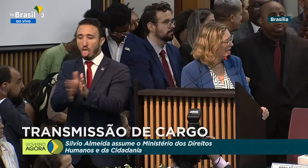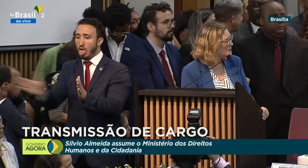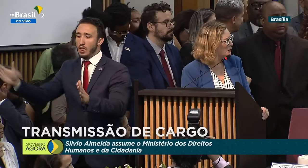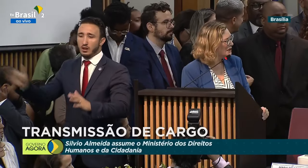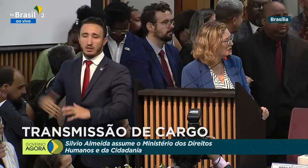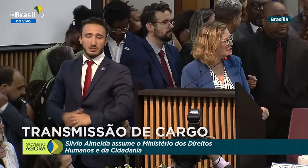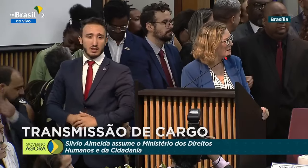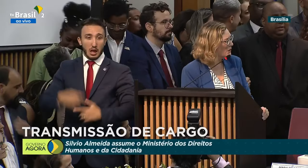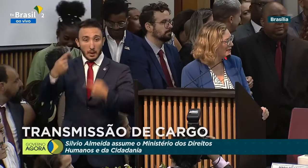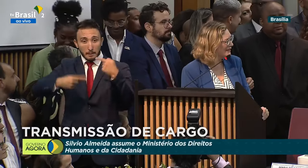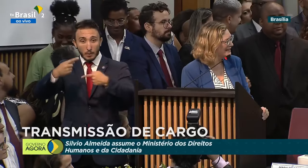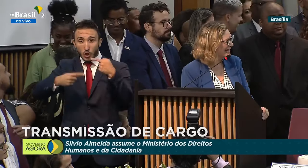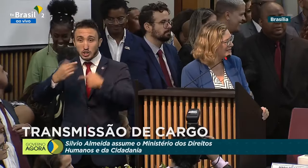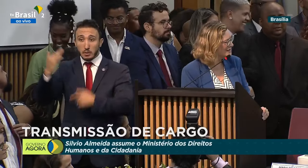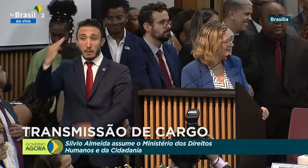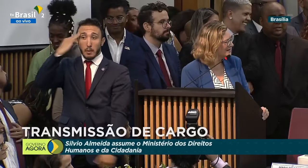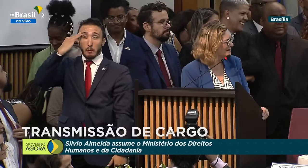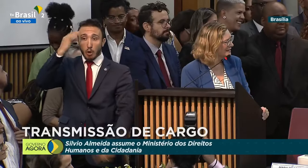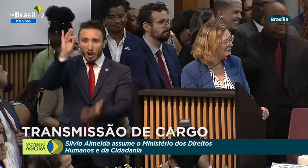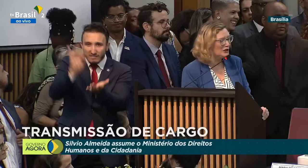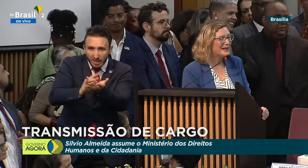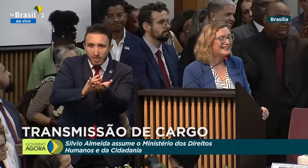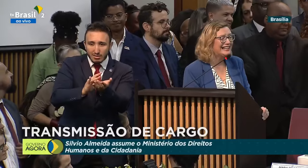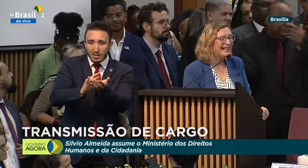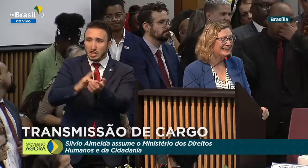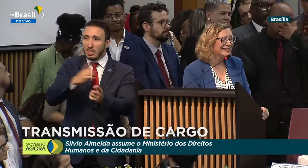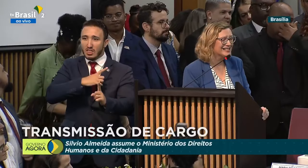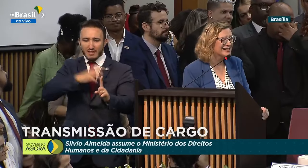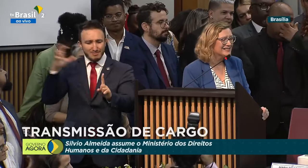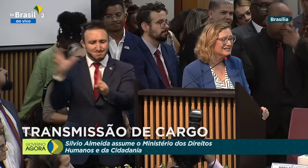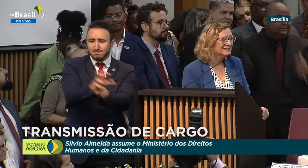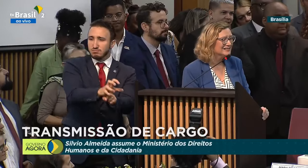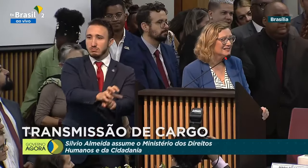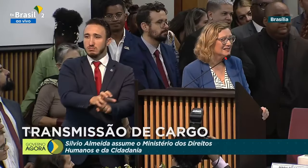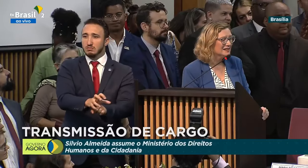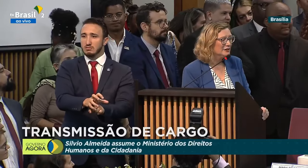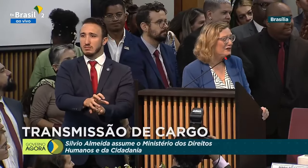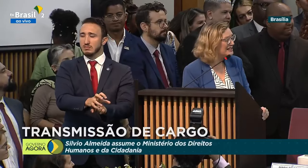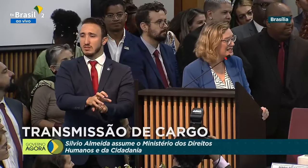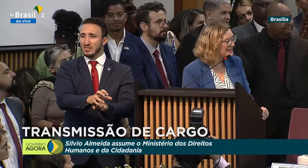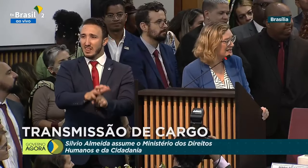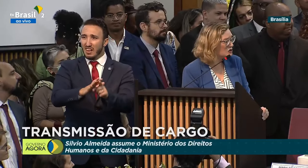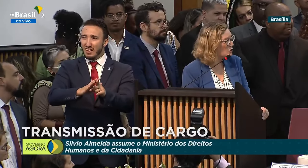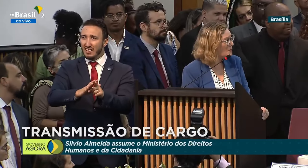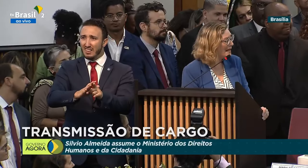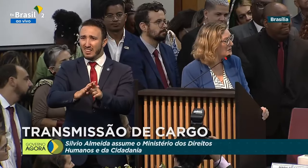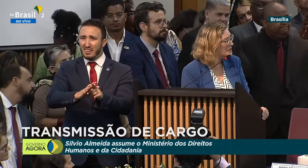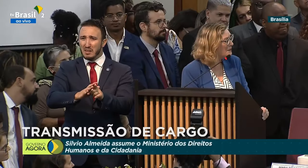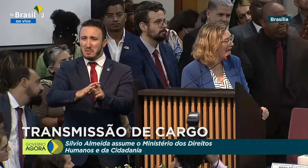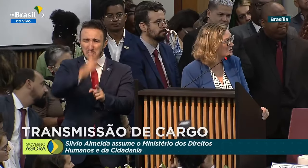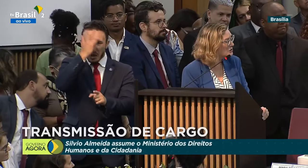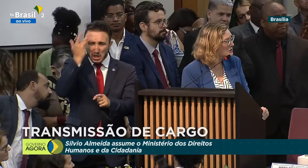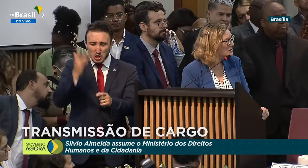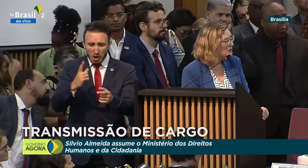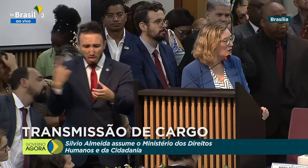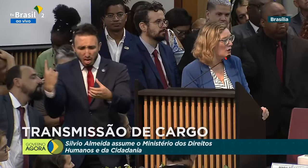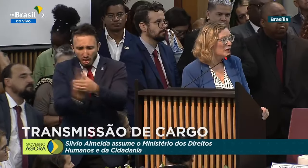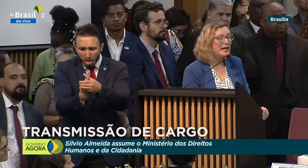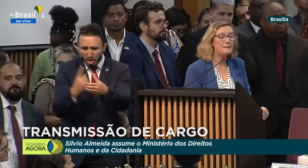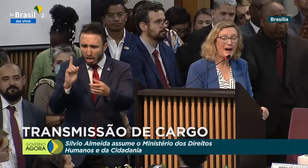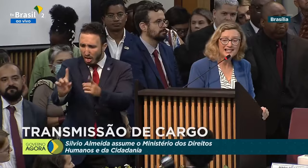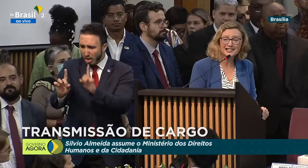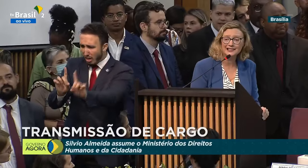as políticas de memória e verdade foram atacadas fascistas ocuparam espaços